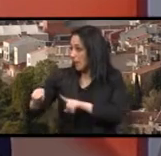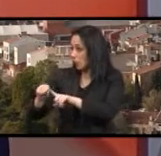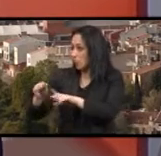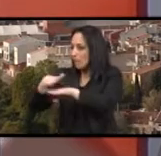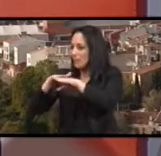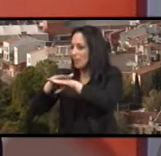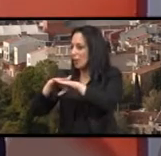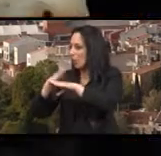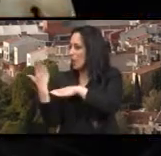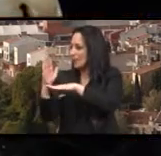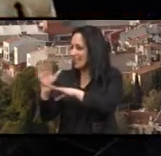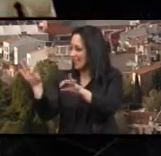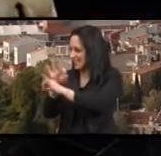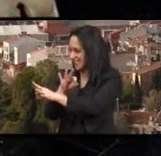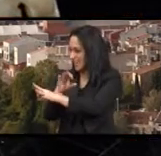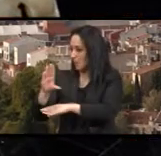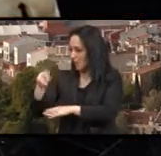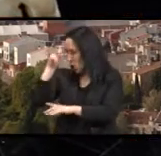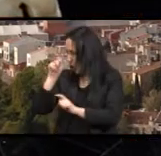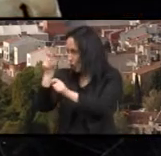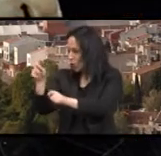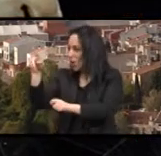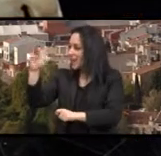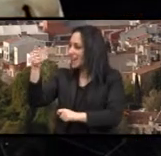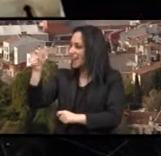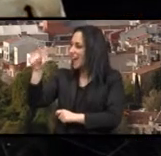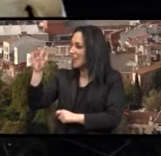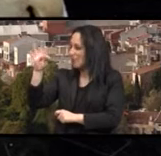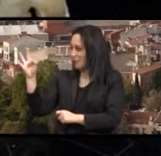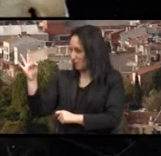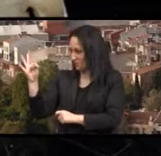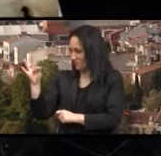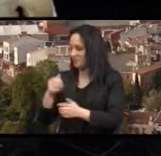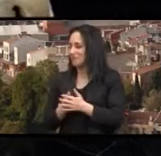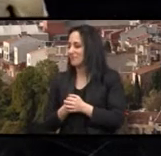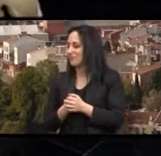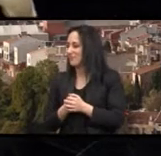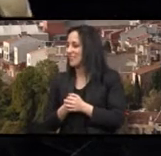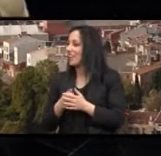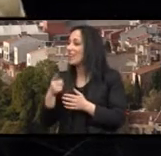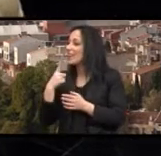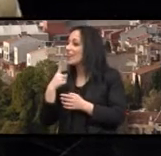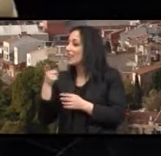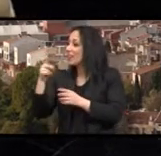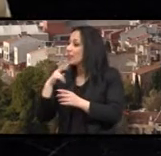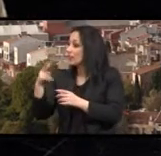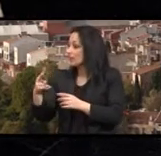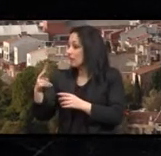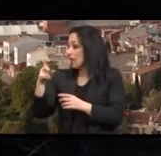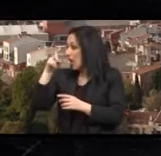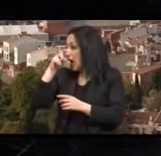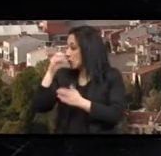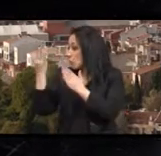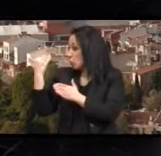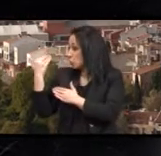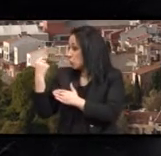Ralf, el que t'acompanya és el Ralf. Eh? El Ralf, sí. I cal dir només una cosa, tu fa uns anys que tens pèrdua de visió total. Sí, jo vaig